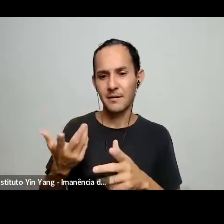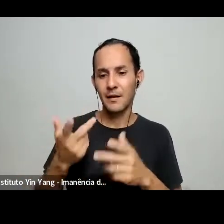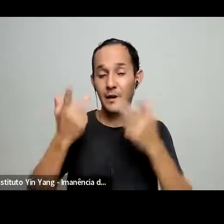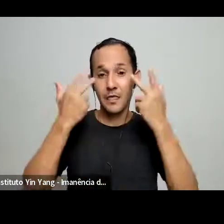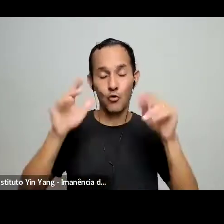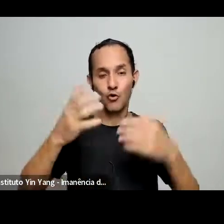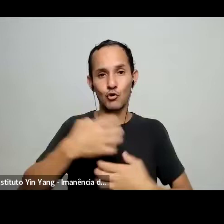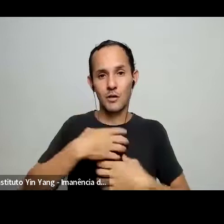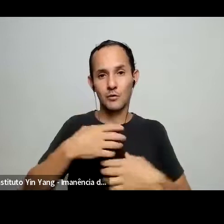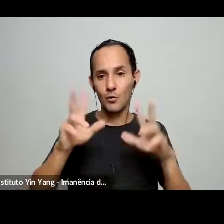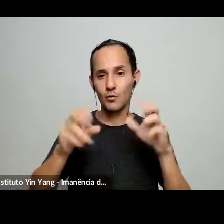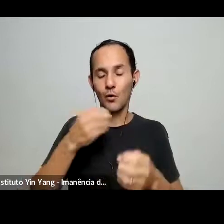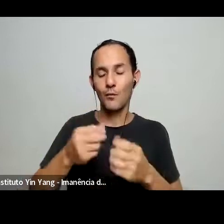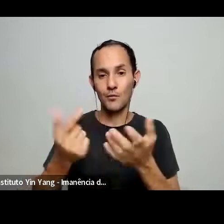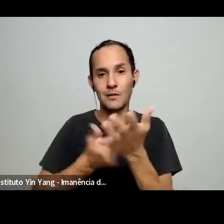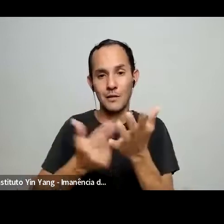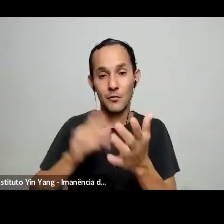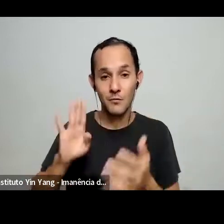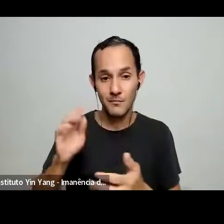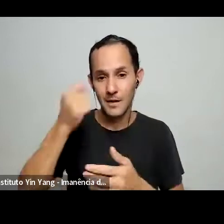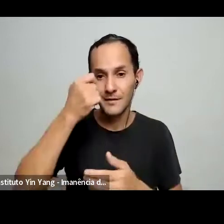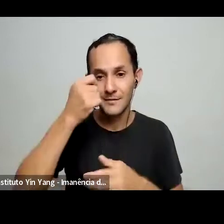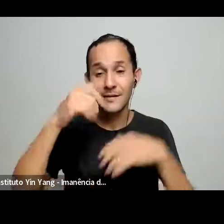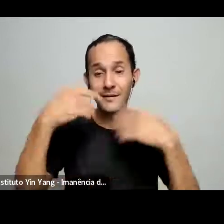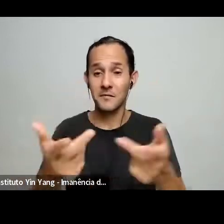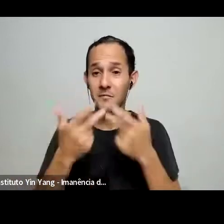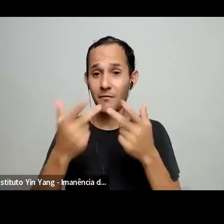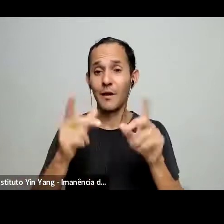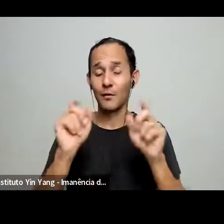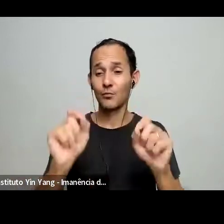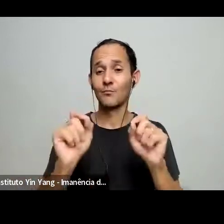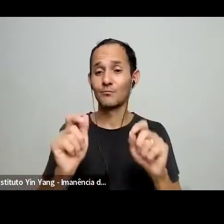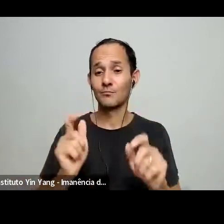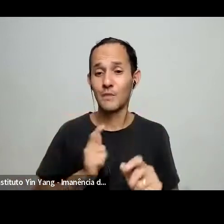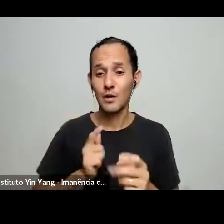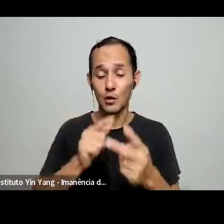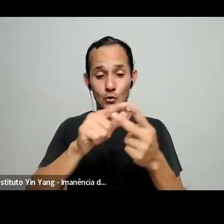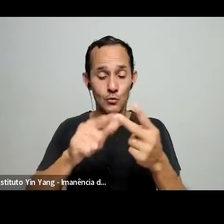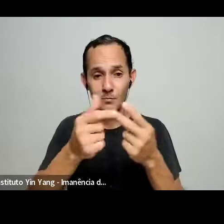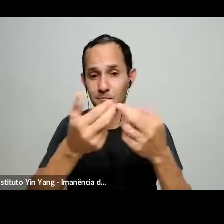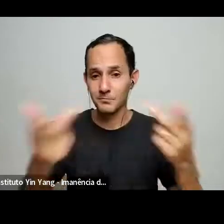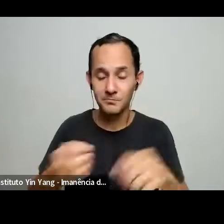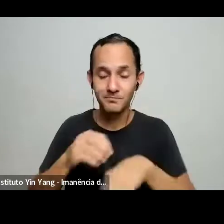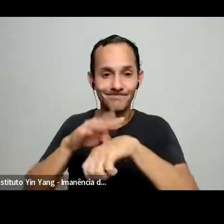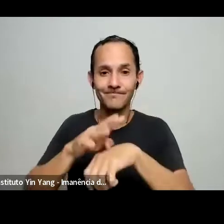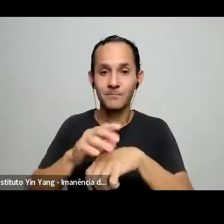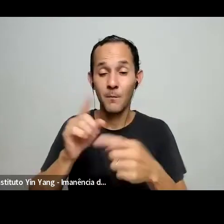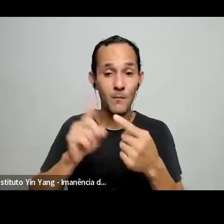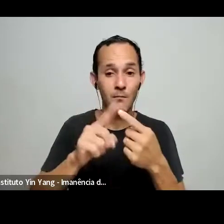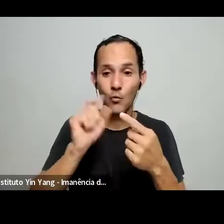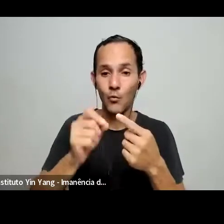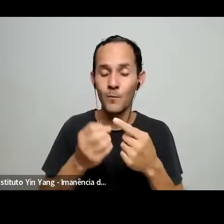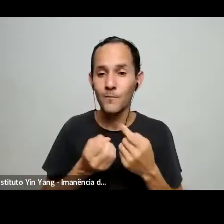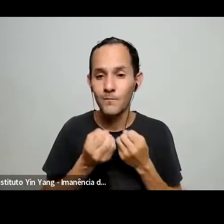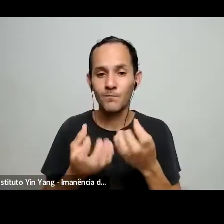natureza sobre a obra do Bert Hellinger. Então, eu considero que eu tenho aqui duas contribuições primordiais. Uma,